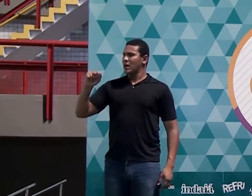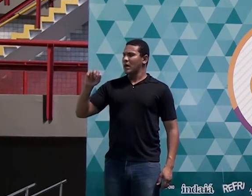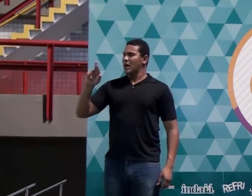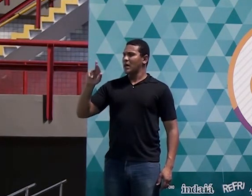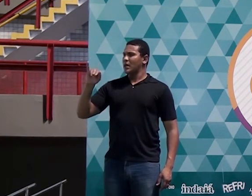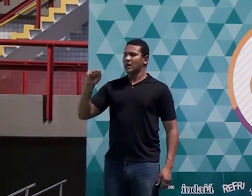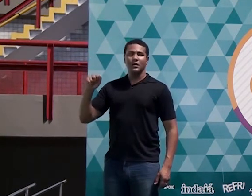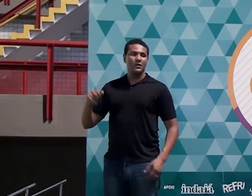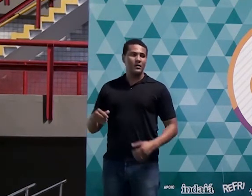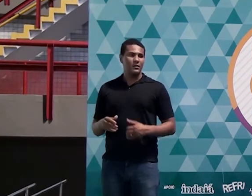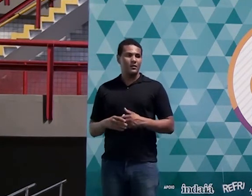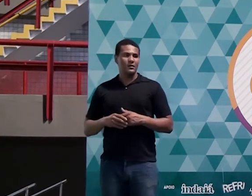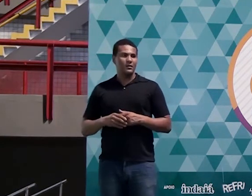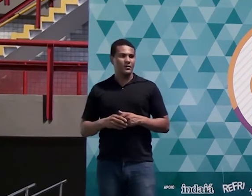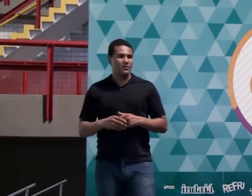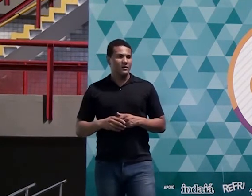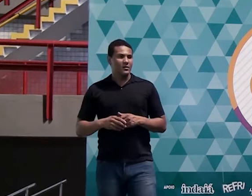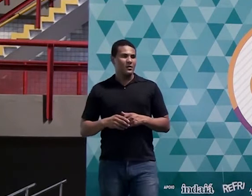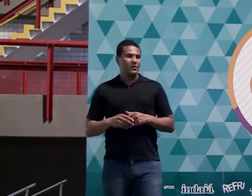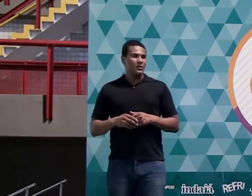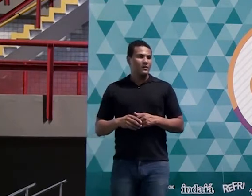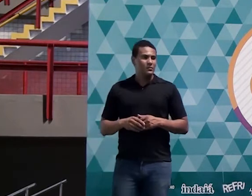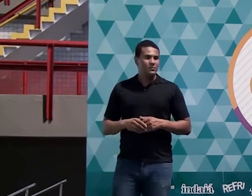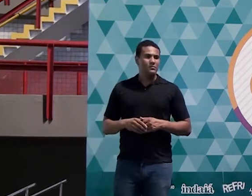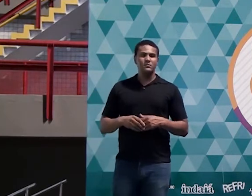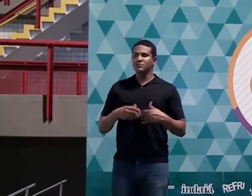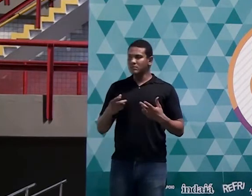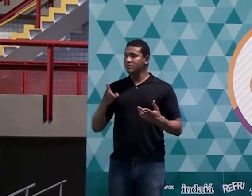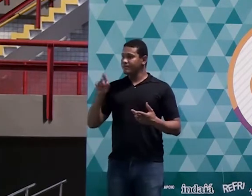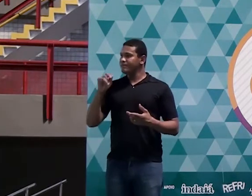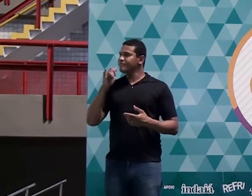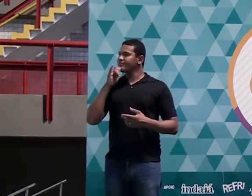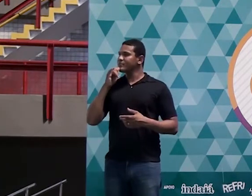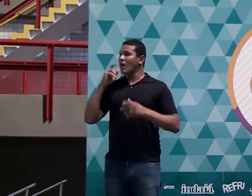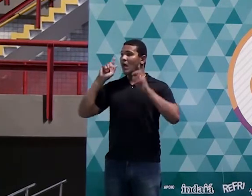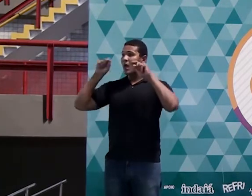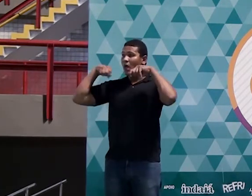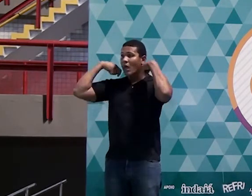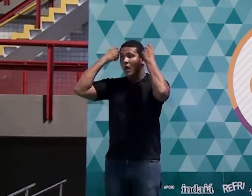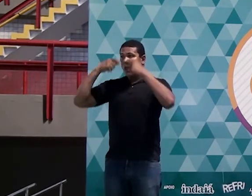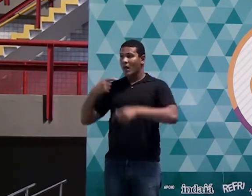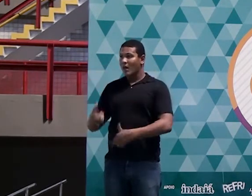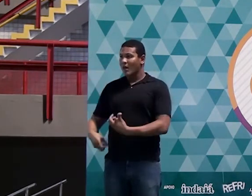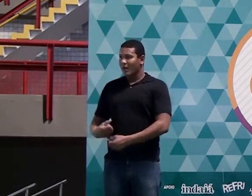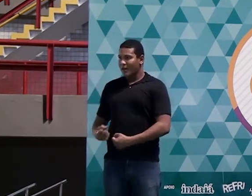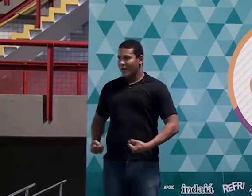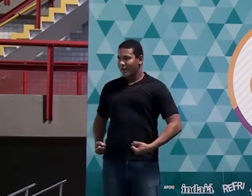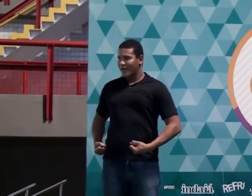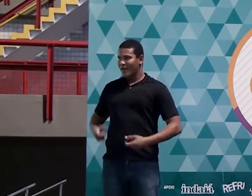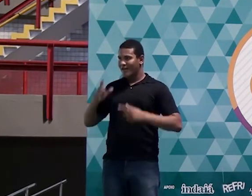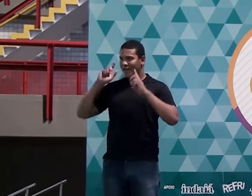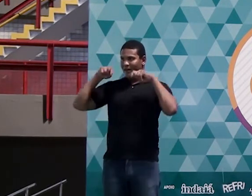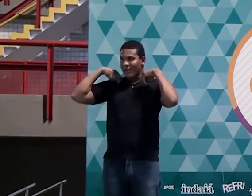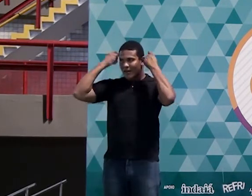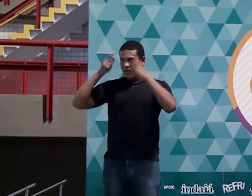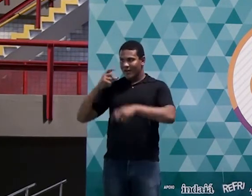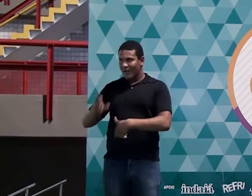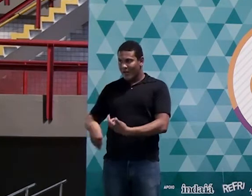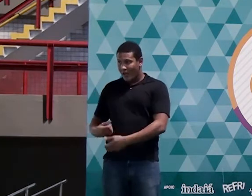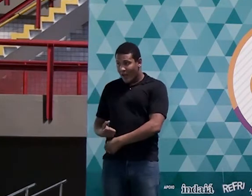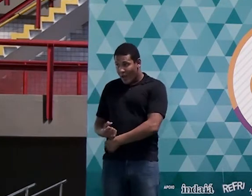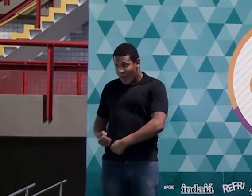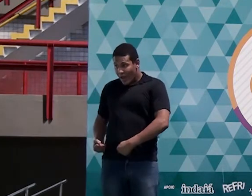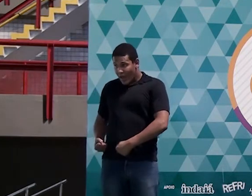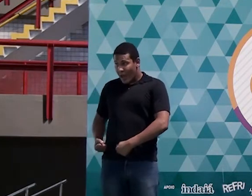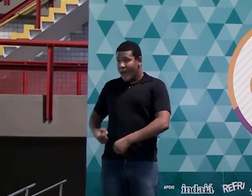Diz de novo. Eles são monges e cavaleiros ao mesmo tempo, tá? Eles